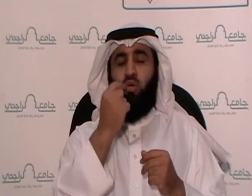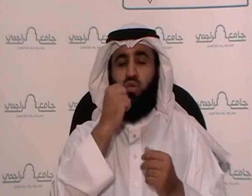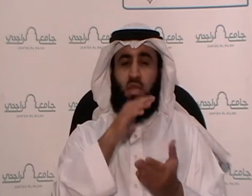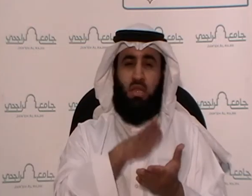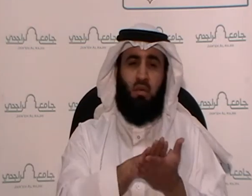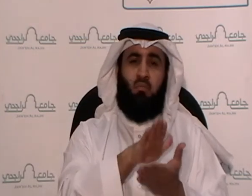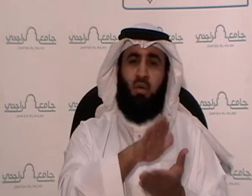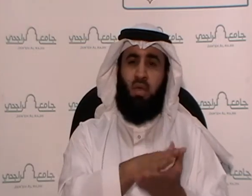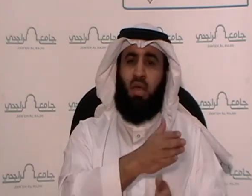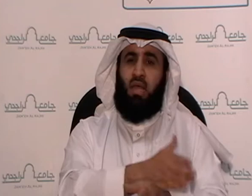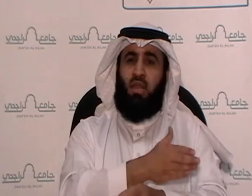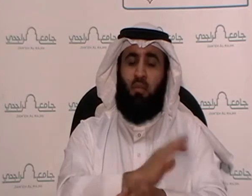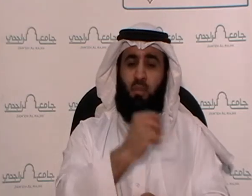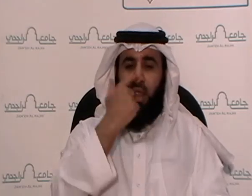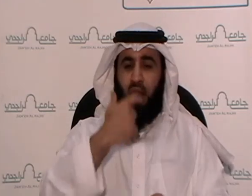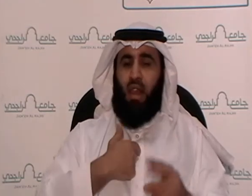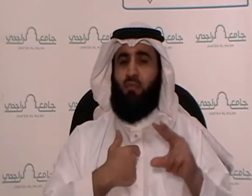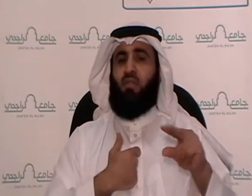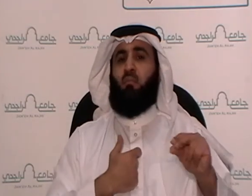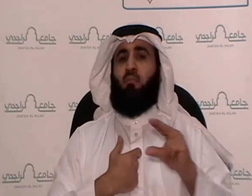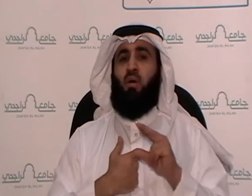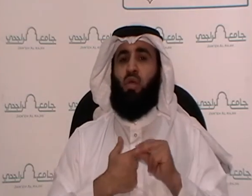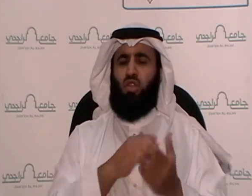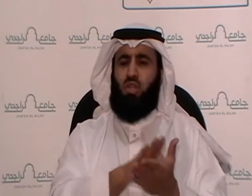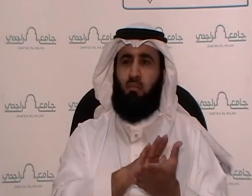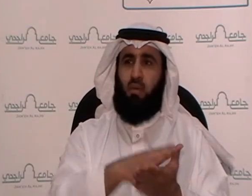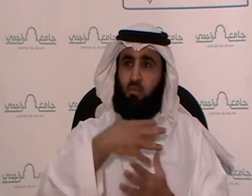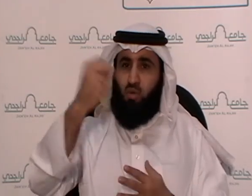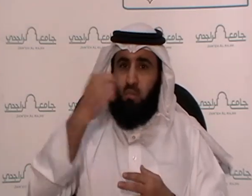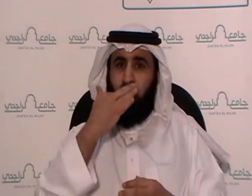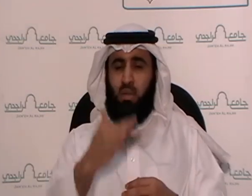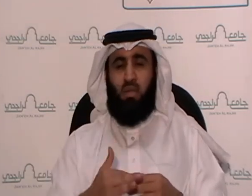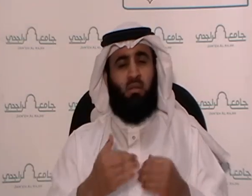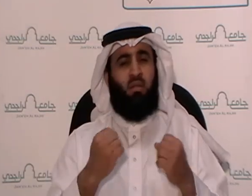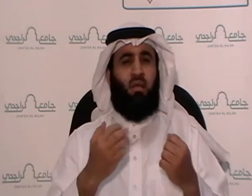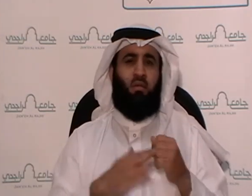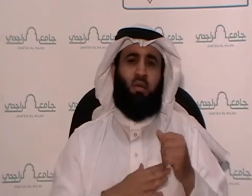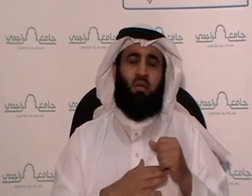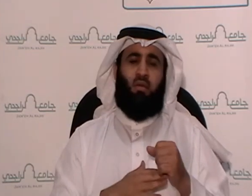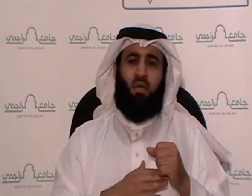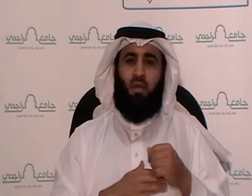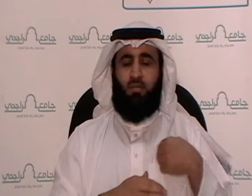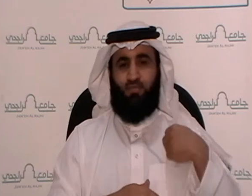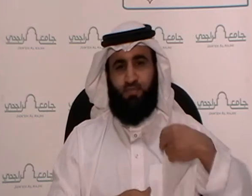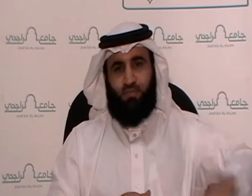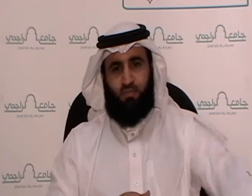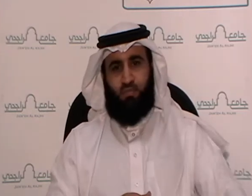بمنزلة النفس، وإذا كانت المدنية الحديثة قد استخفت بهذه